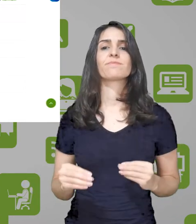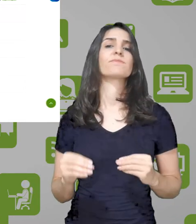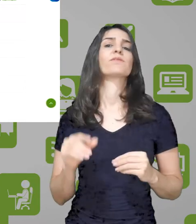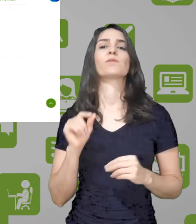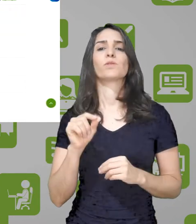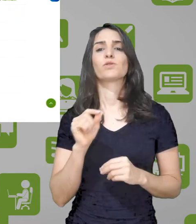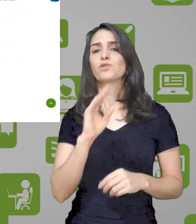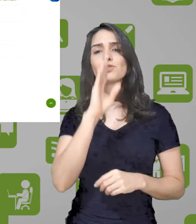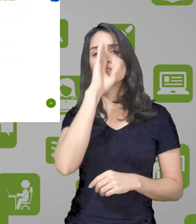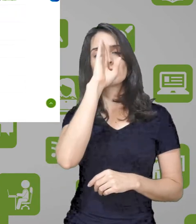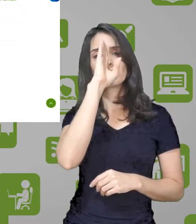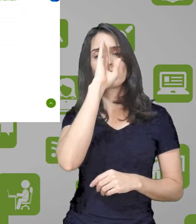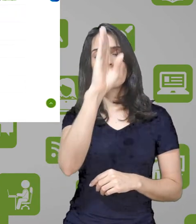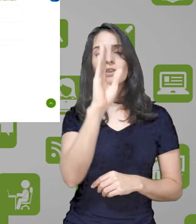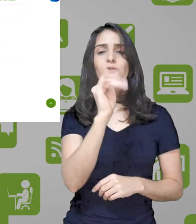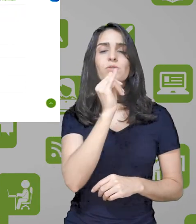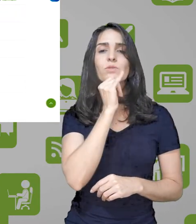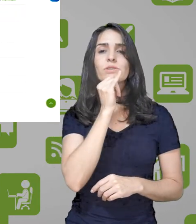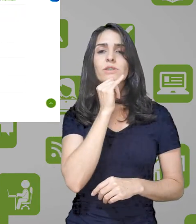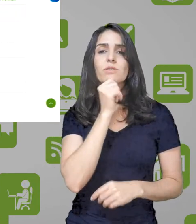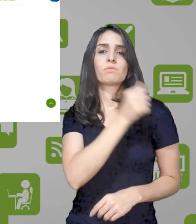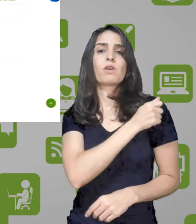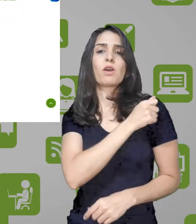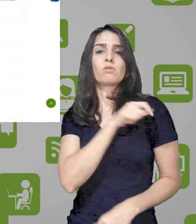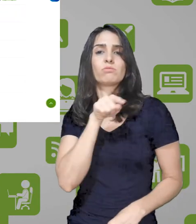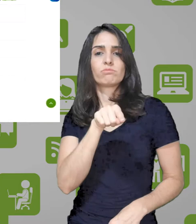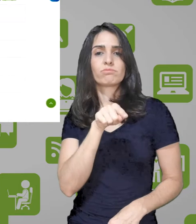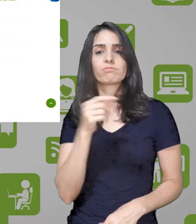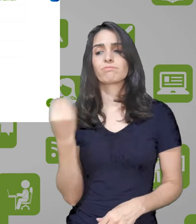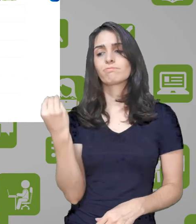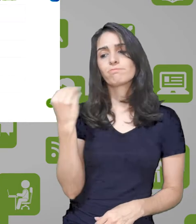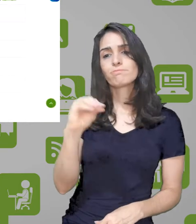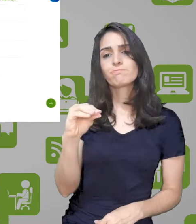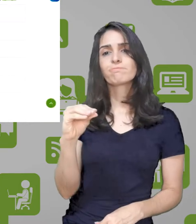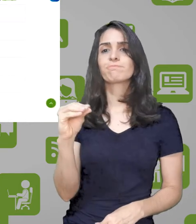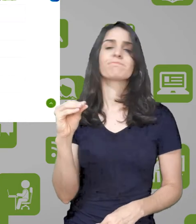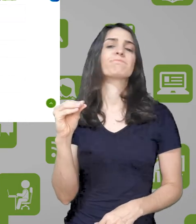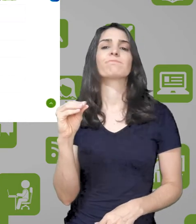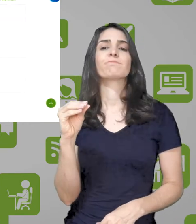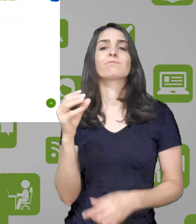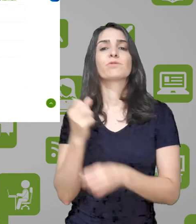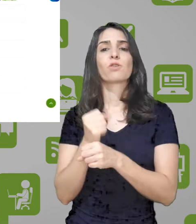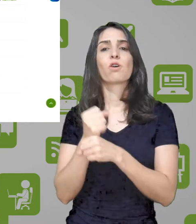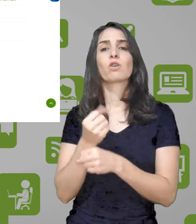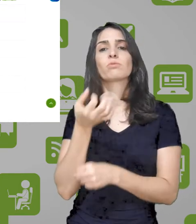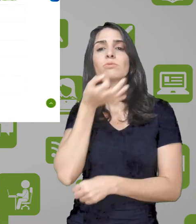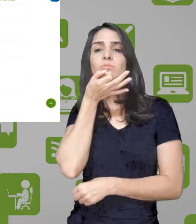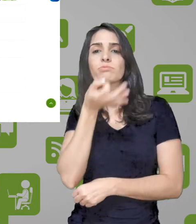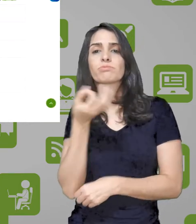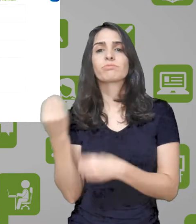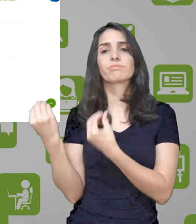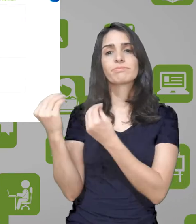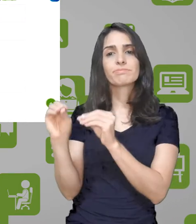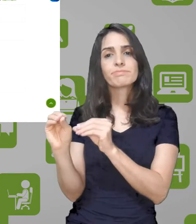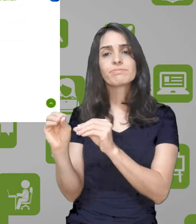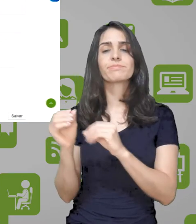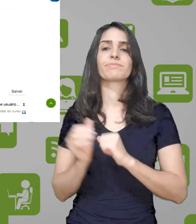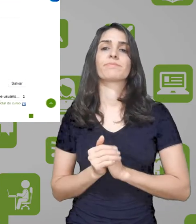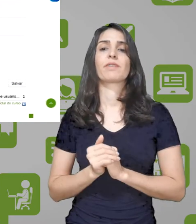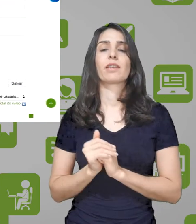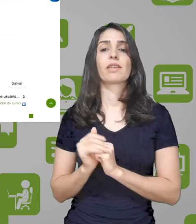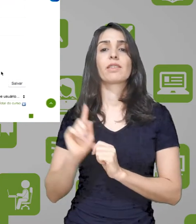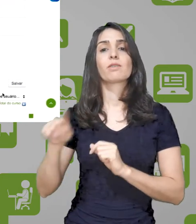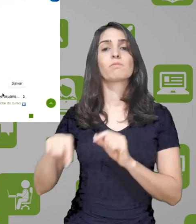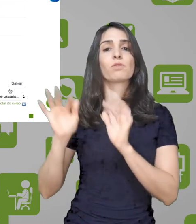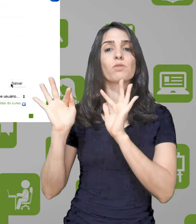diretamente aqui né então por exemplo vou lançar nota aqui para esse aluno posso lançar um feedback